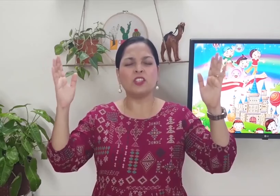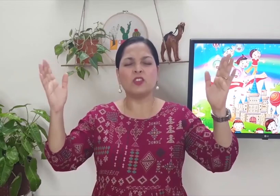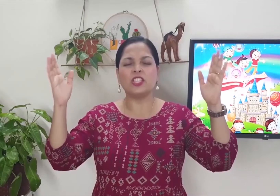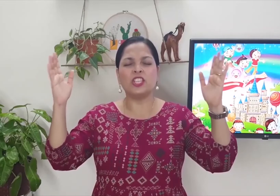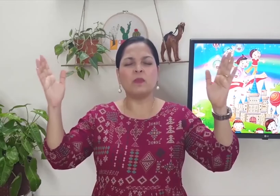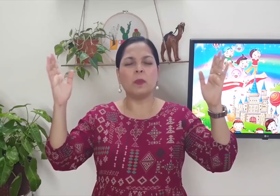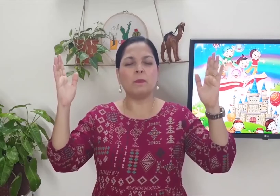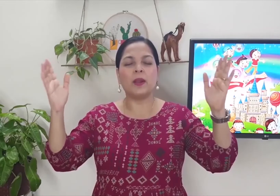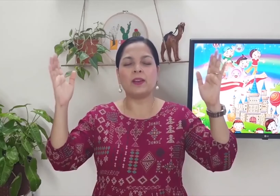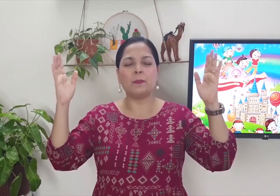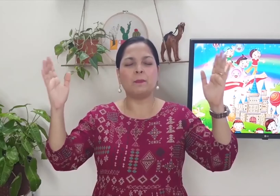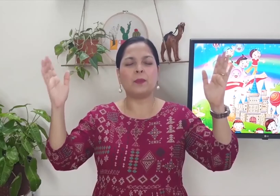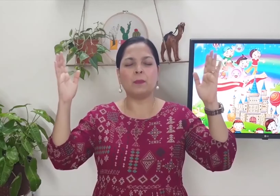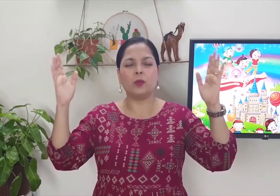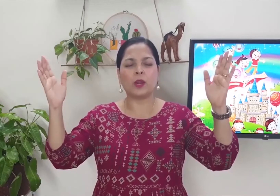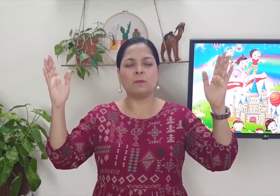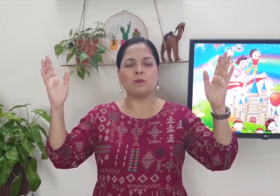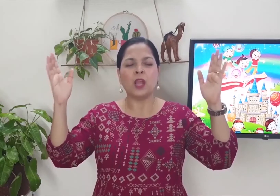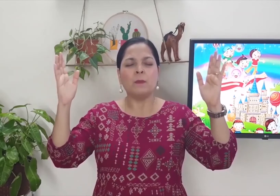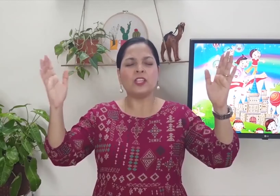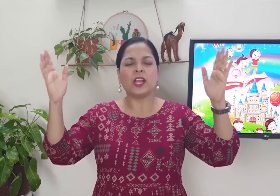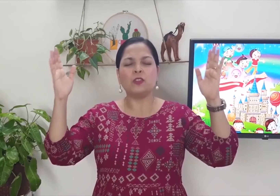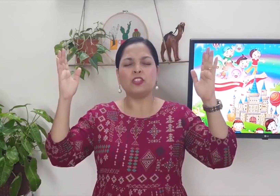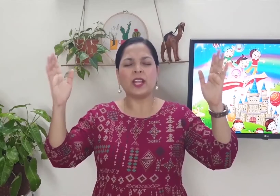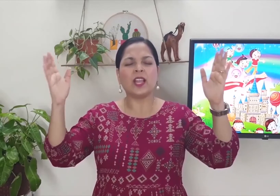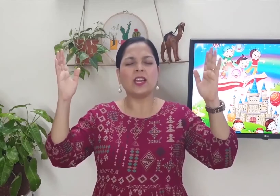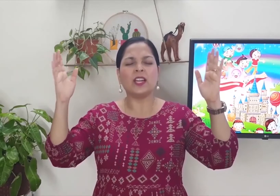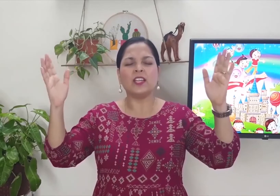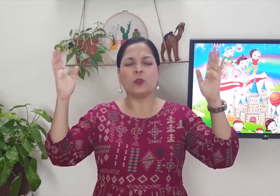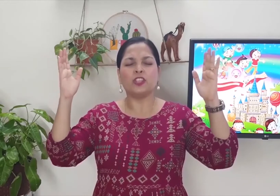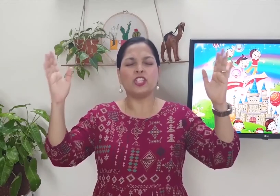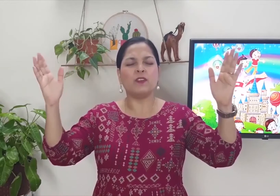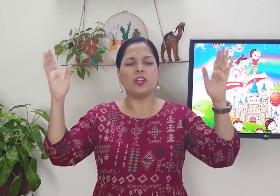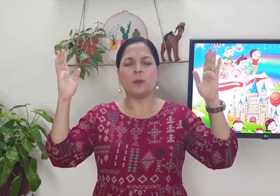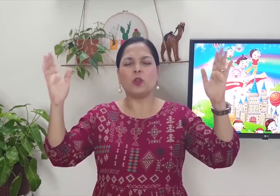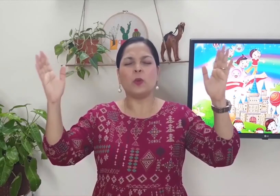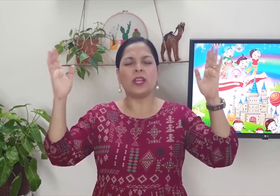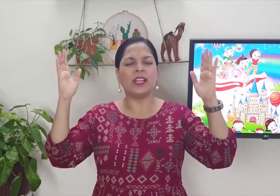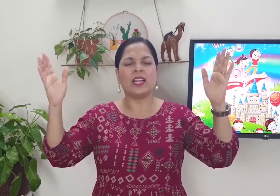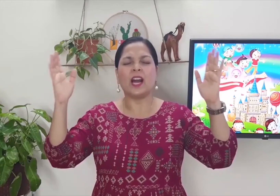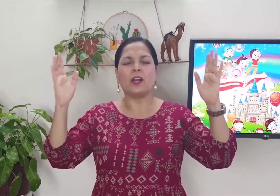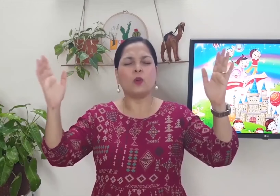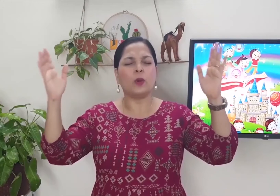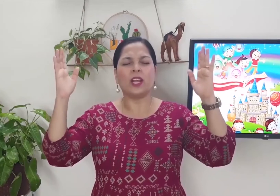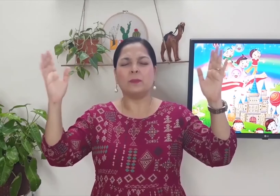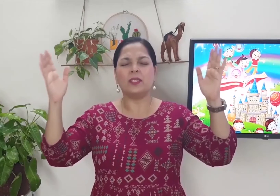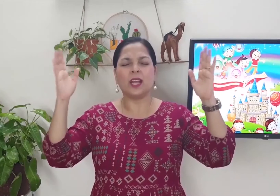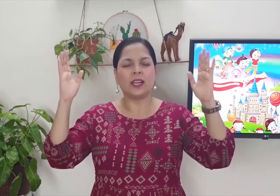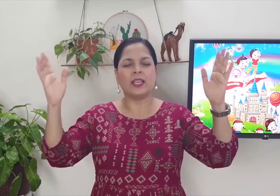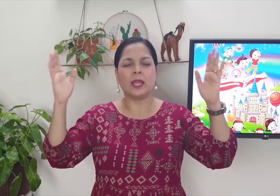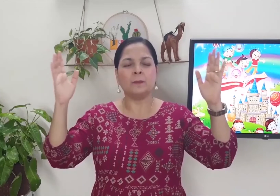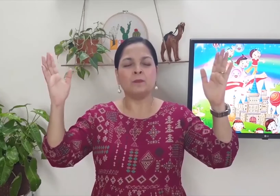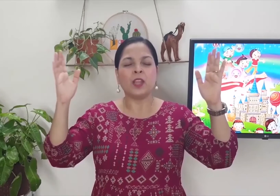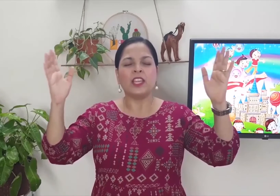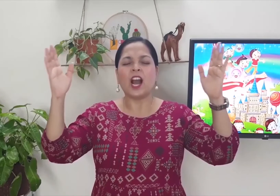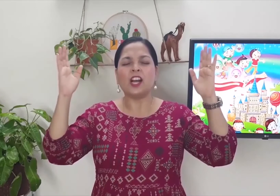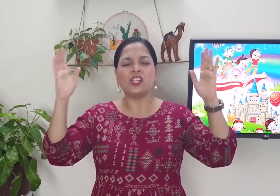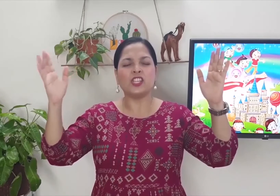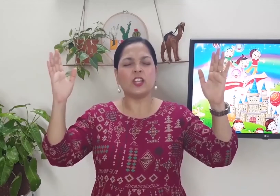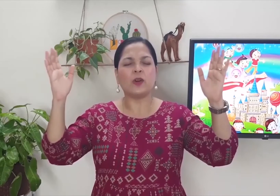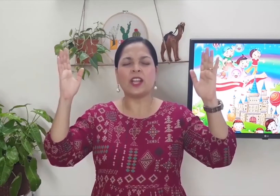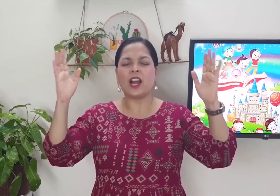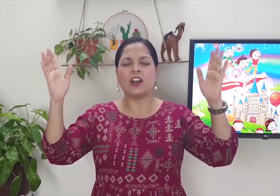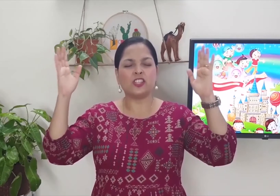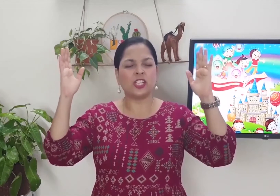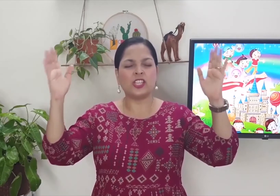ख्रीष्टको नाउँमा हरेकको जीवनमा येशु ख्रीष्टको जीवनलाई म बोल्दछु किनकि हरेकको जीवनमा येशु ख्रीष्टको नाउँ चाहिँ अब उच्च